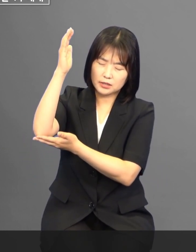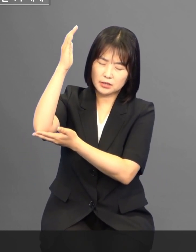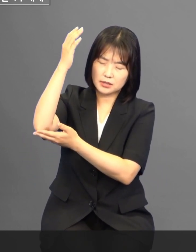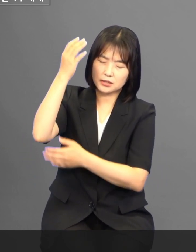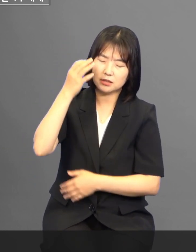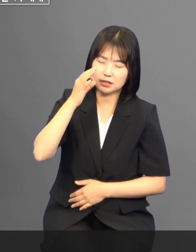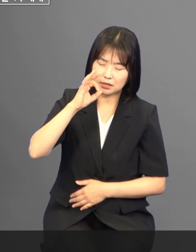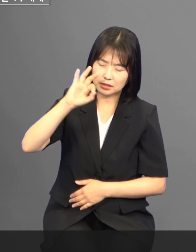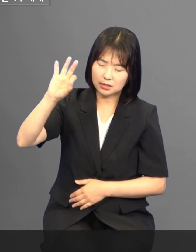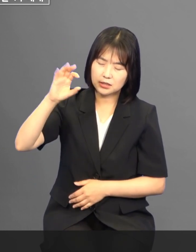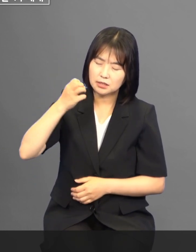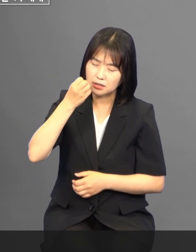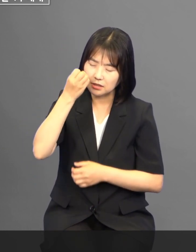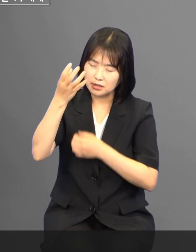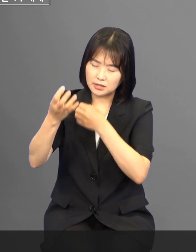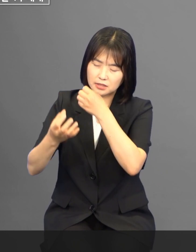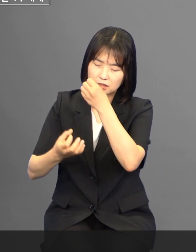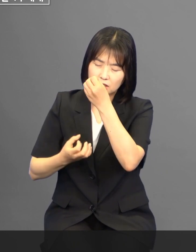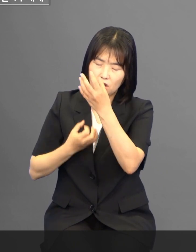영광을